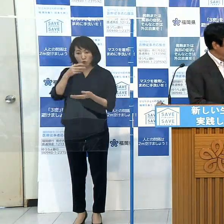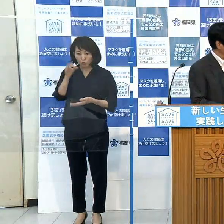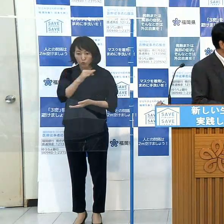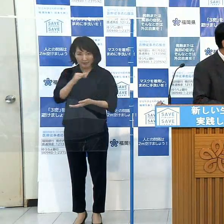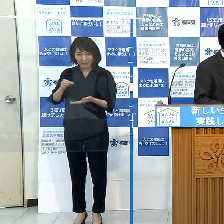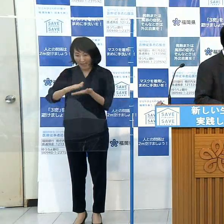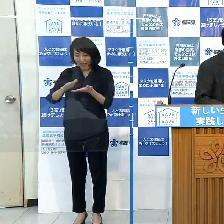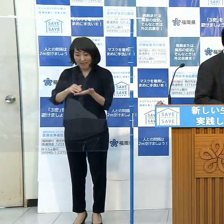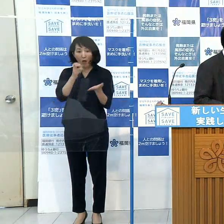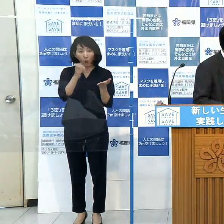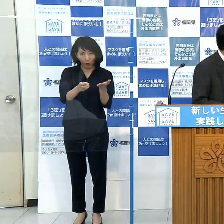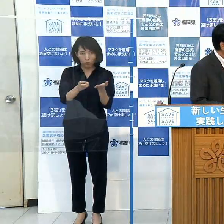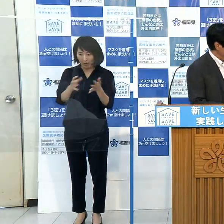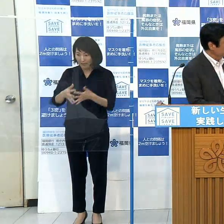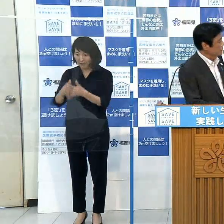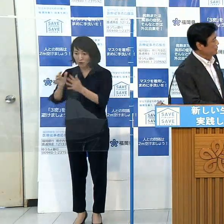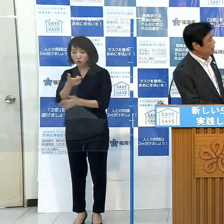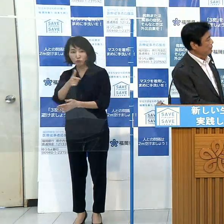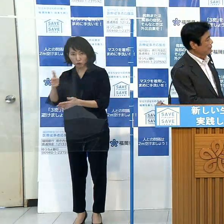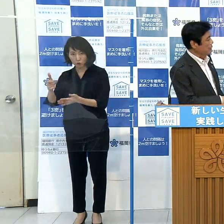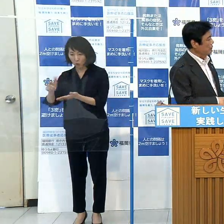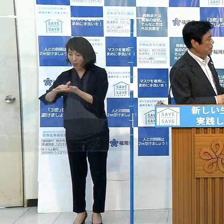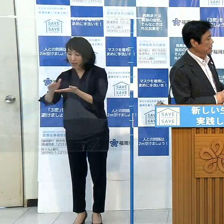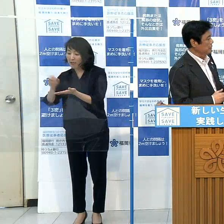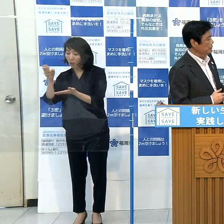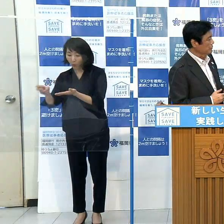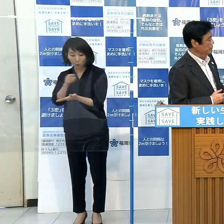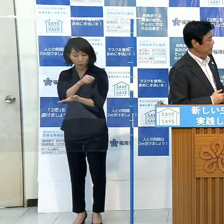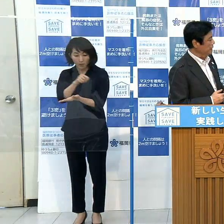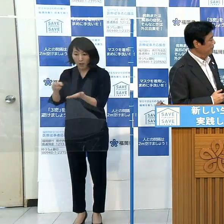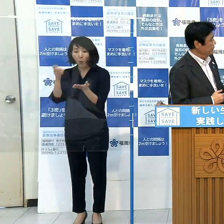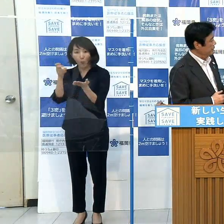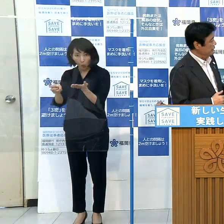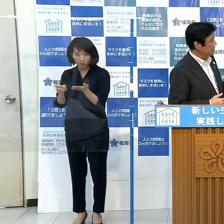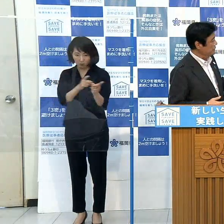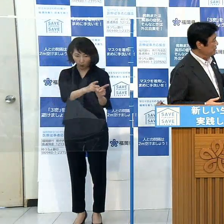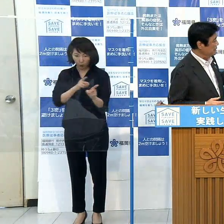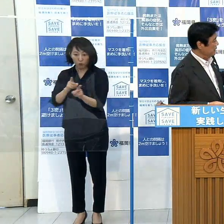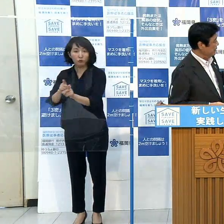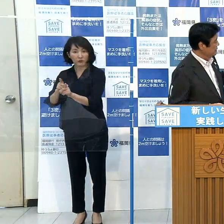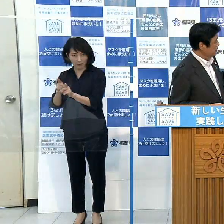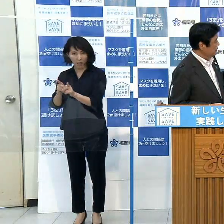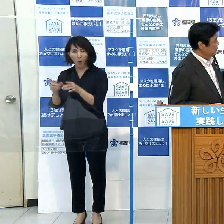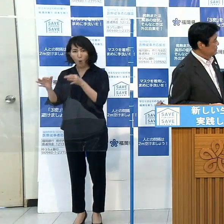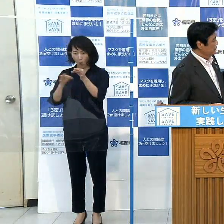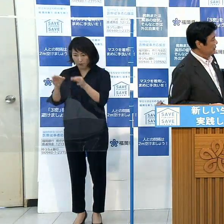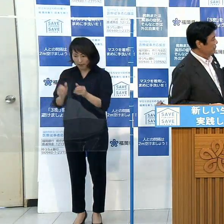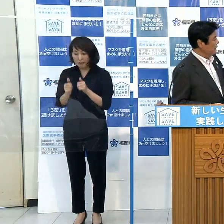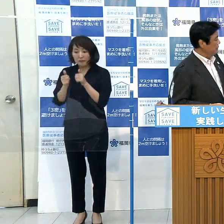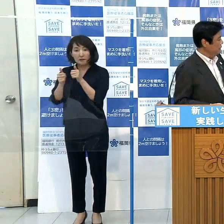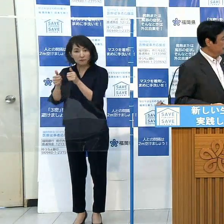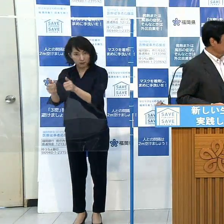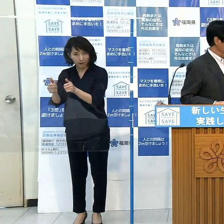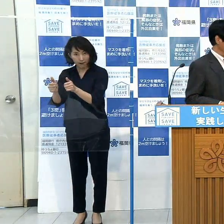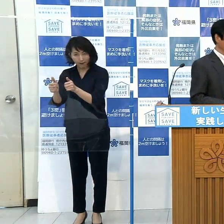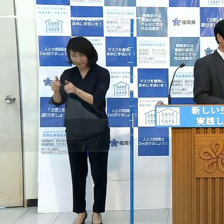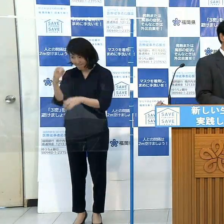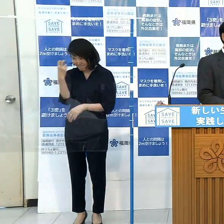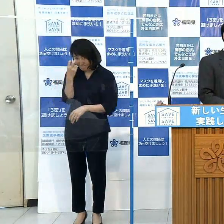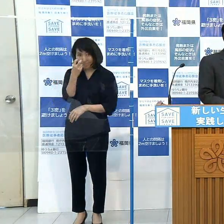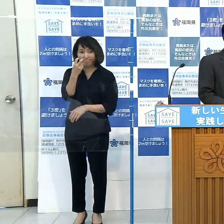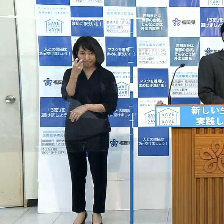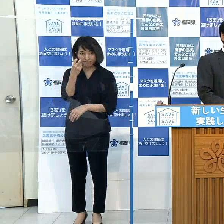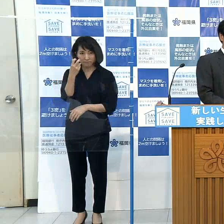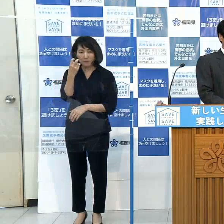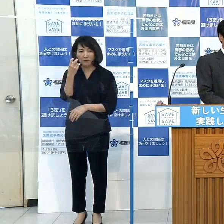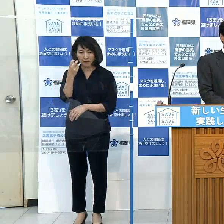や建築物の衛生法、それぞれの法律に基づいて立ち入り検査、そういった場合に感染防